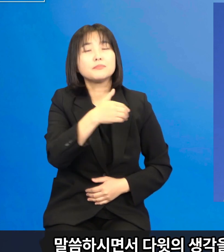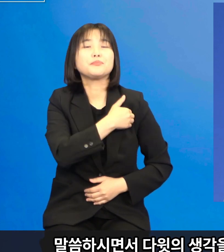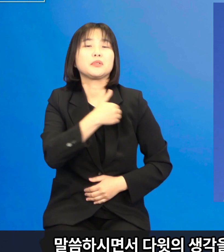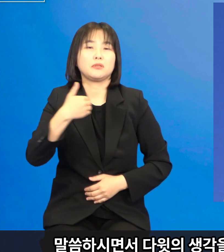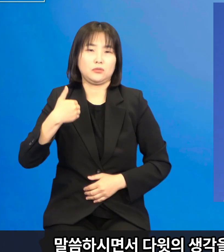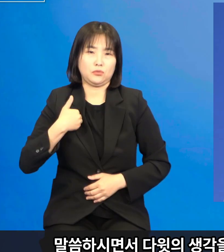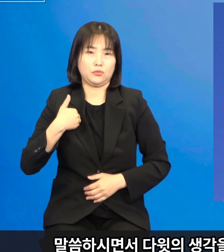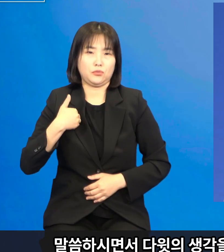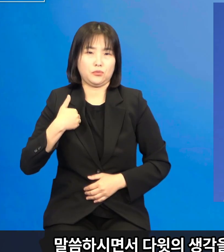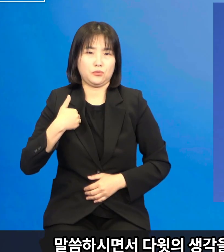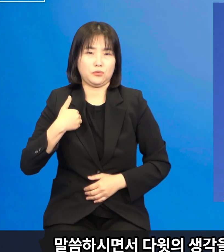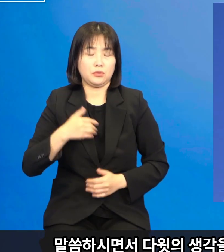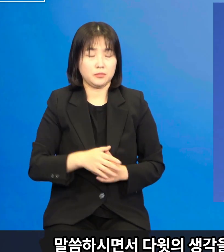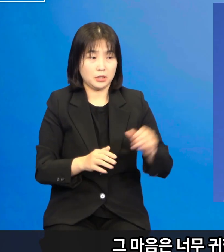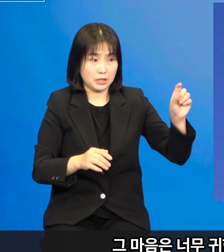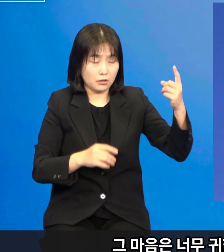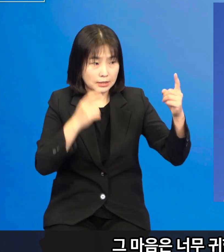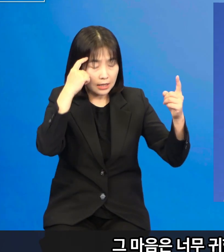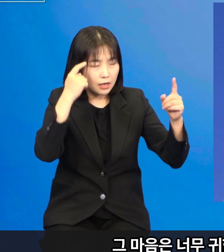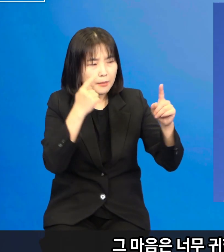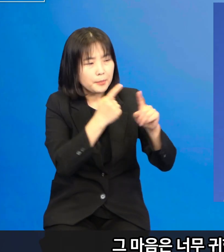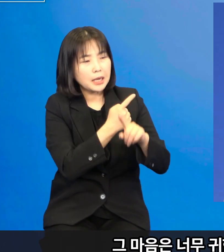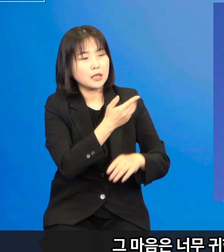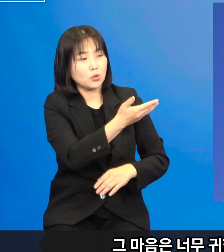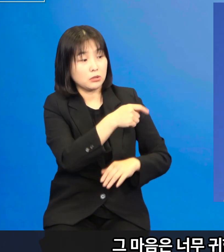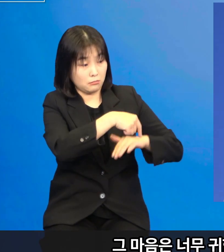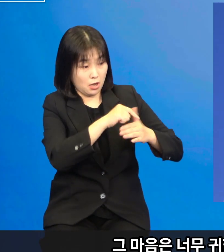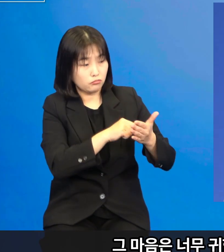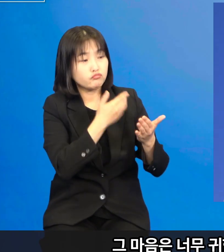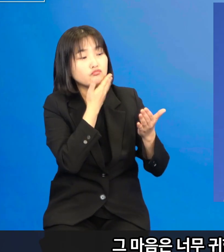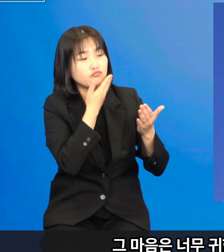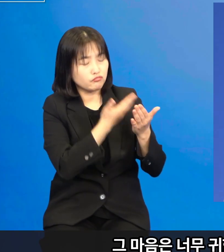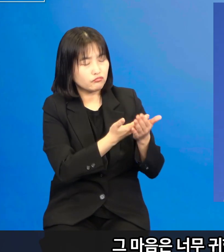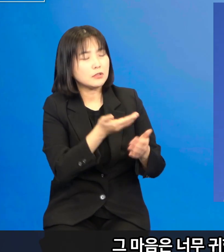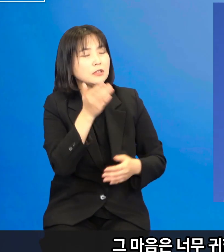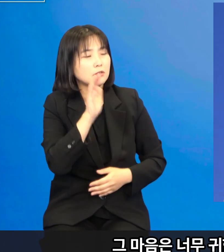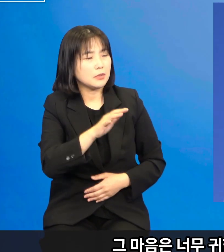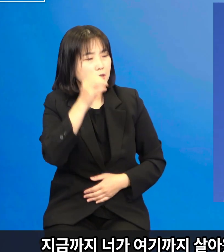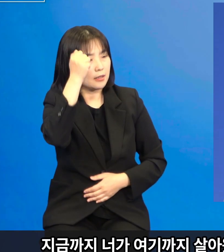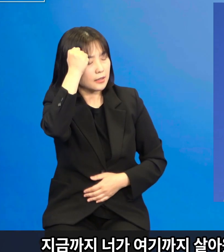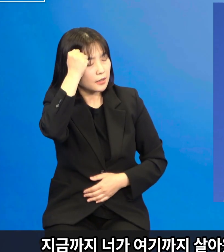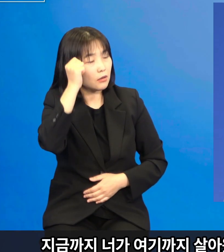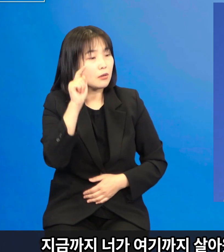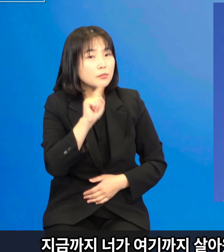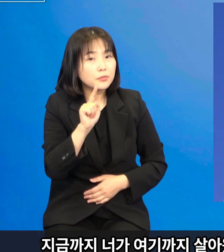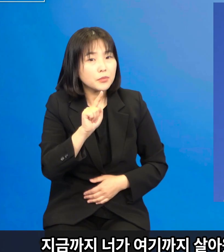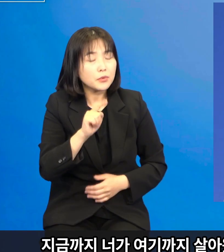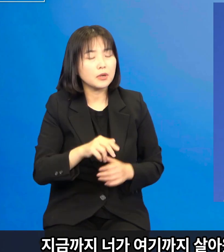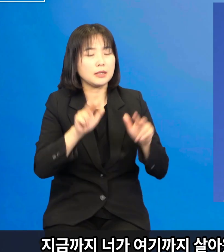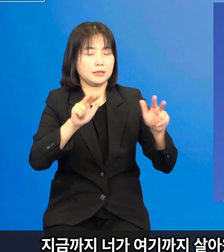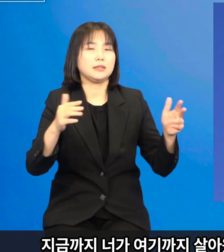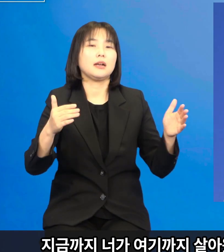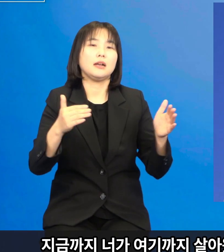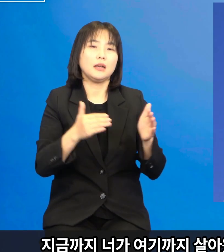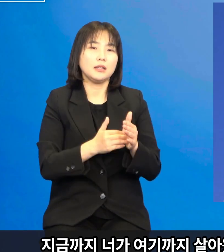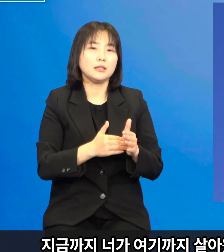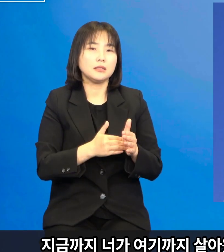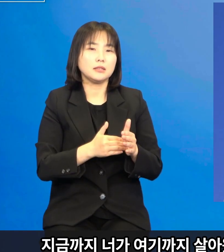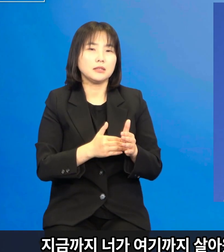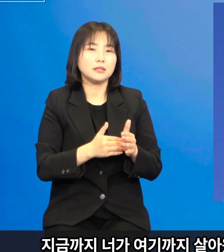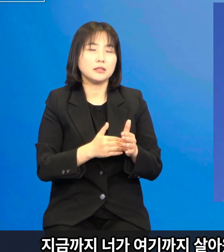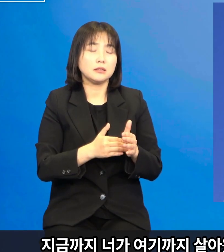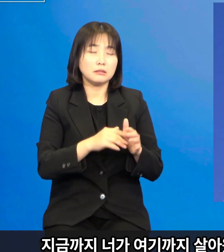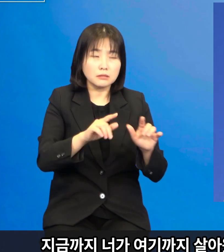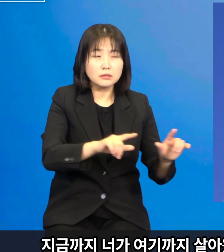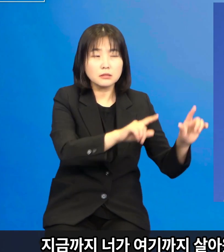다윗의 생각을 살짝 바꾸어 주시는 거예요. 그 마음은 너무 귀한데 기억해야 된다. 지금까지 너가 여기까지